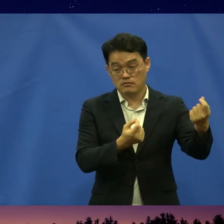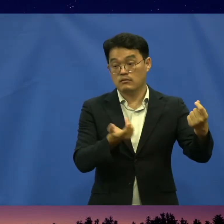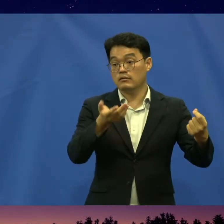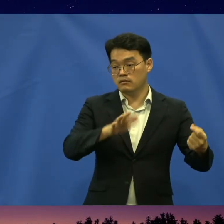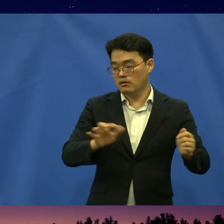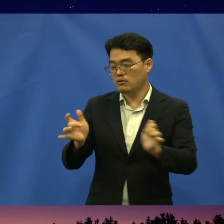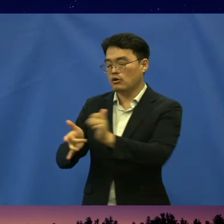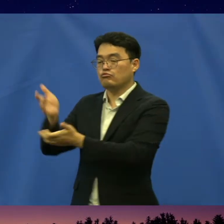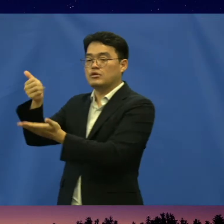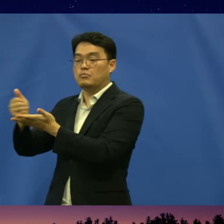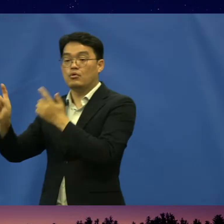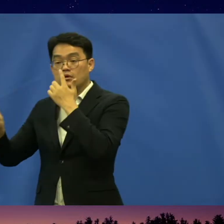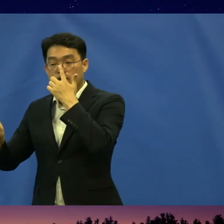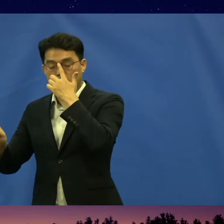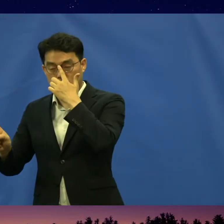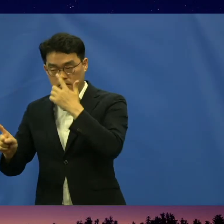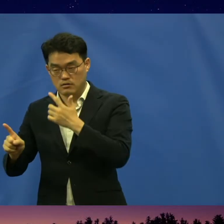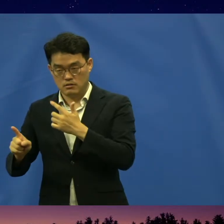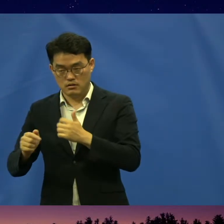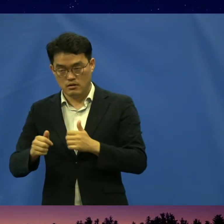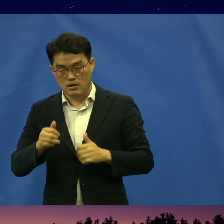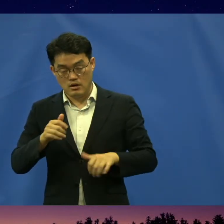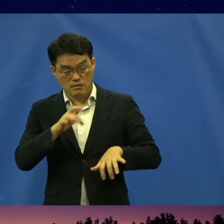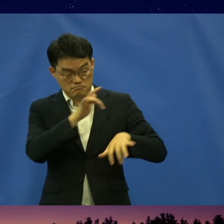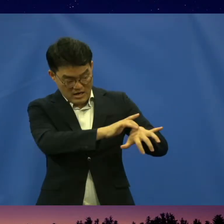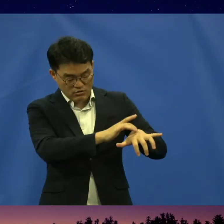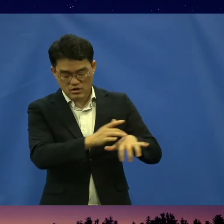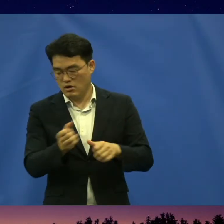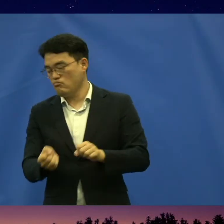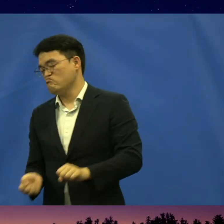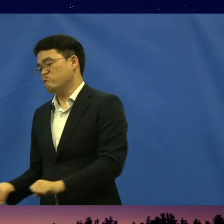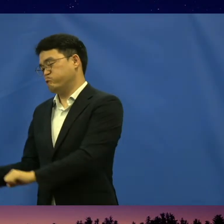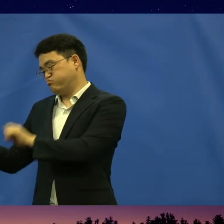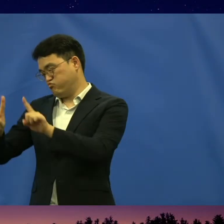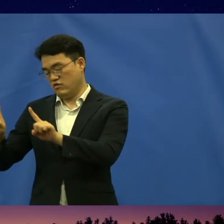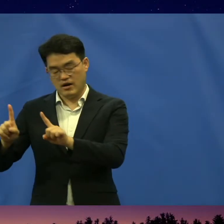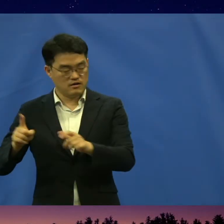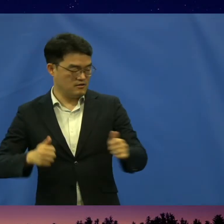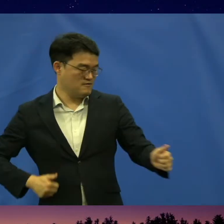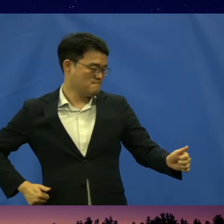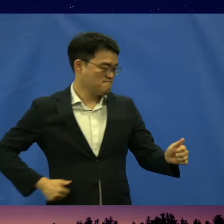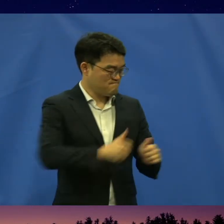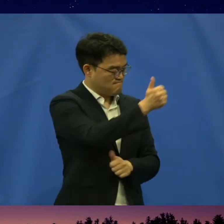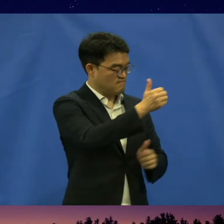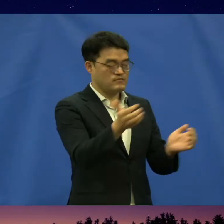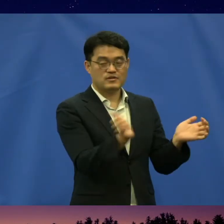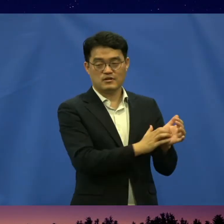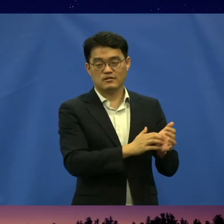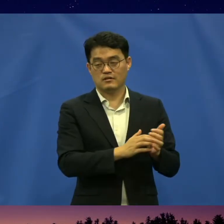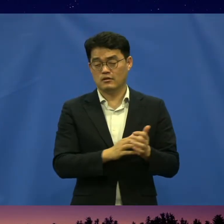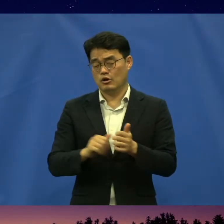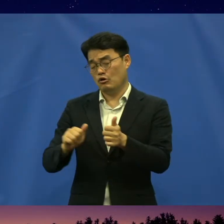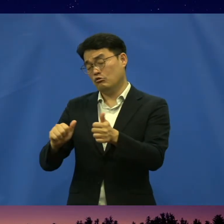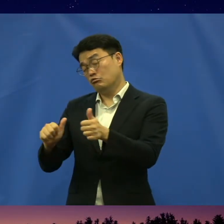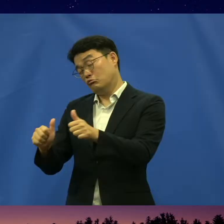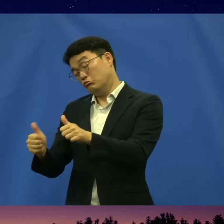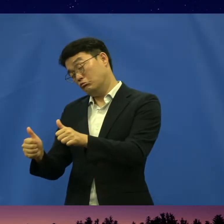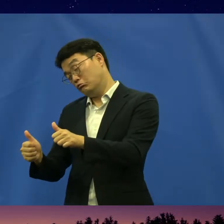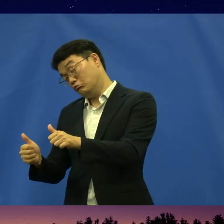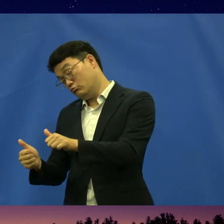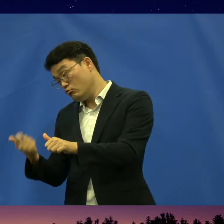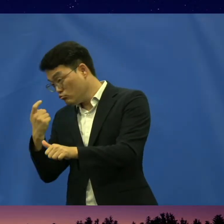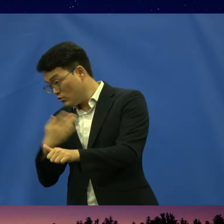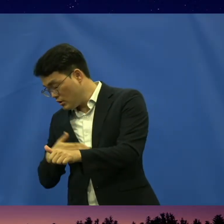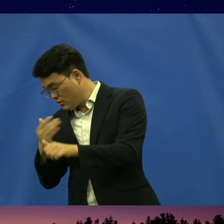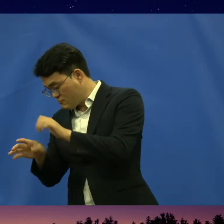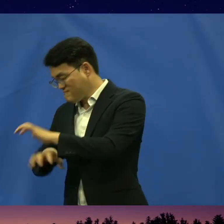십자가로 물리치셨습니다. 하나님은 그 죽음을 부활의 권능으로 바꿔놓으신 거죠. 마귀는 여러분